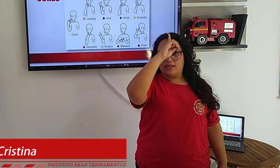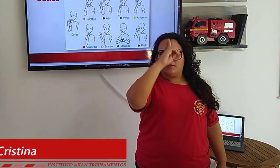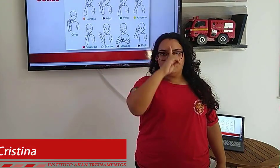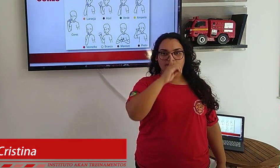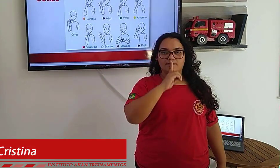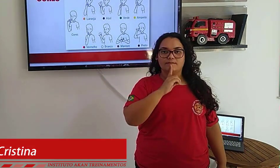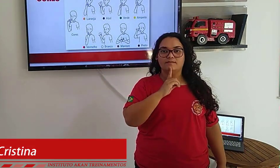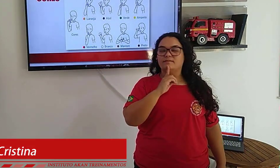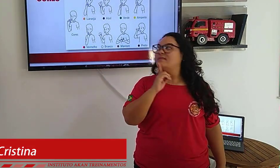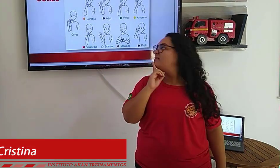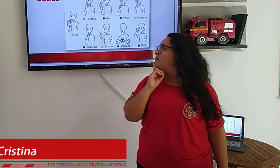Amarelo.